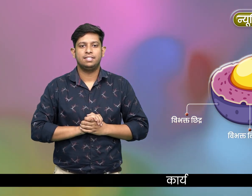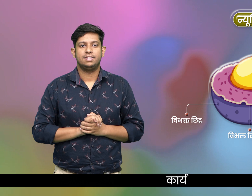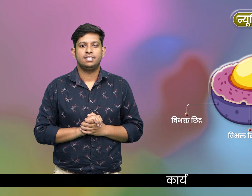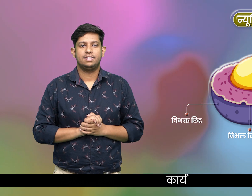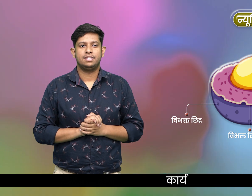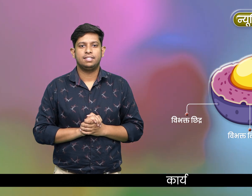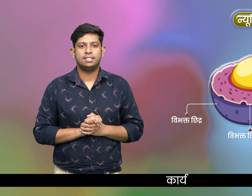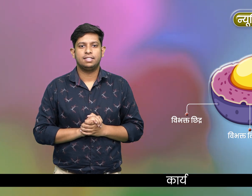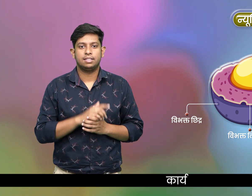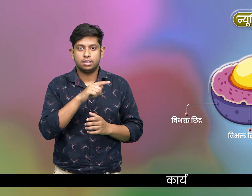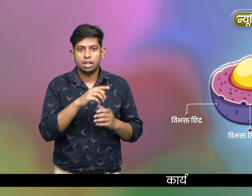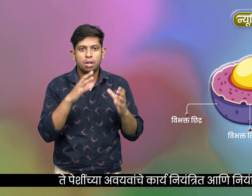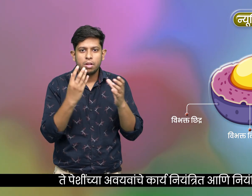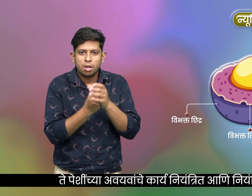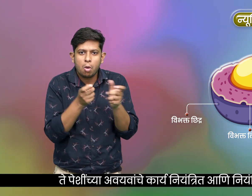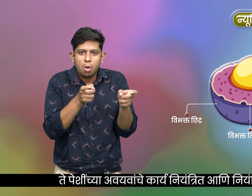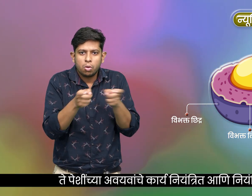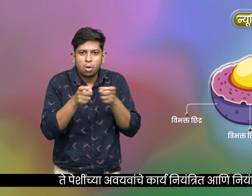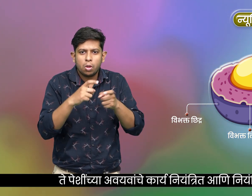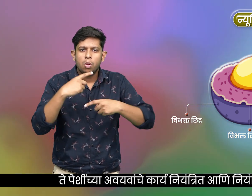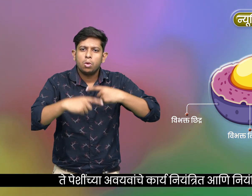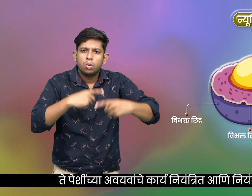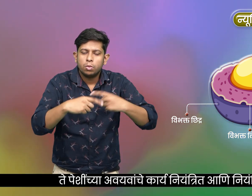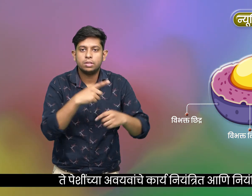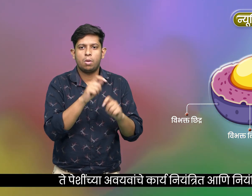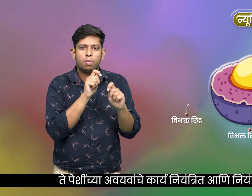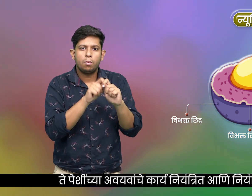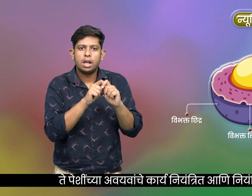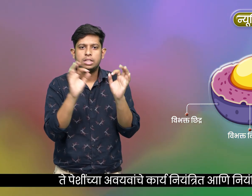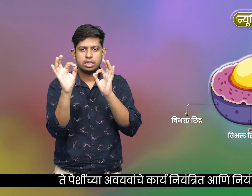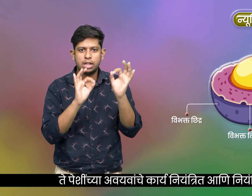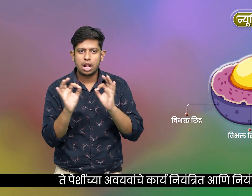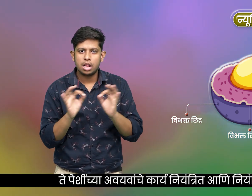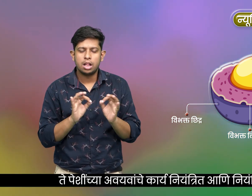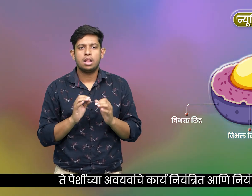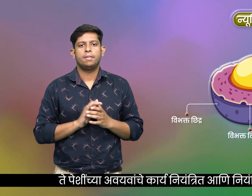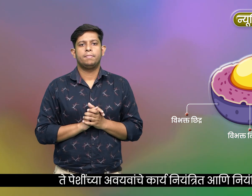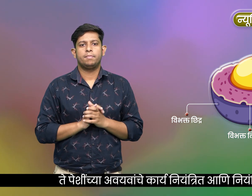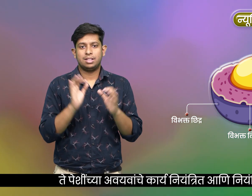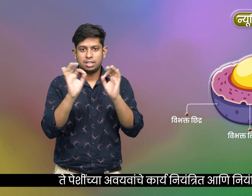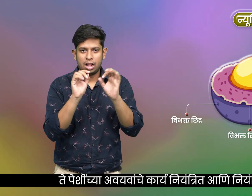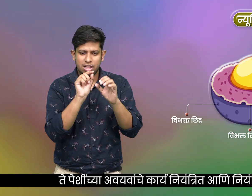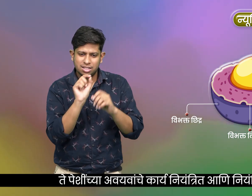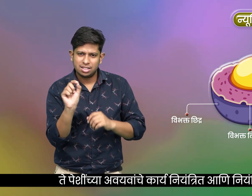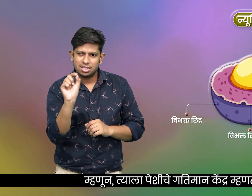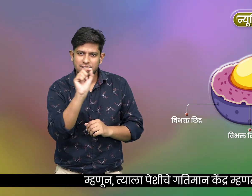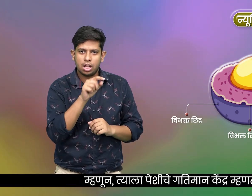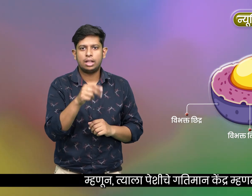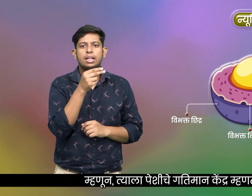कार्य: ते पेशींचे अवयवांचे कार्य नियंत्रित करते, म्हणून